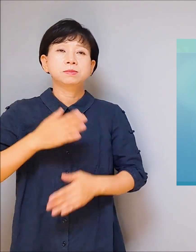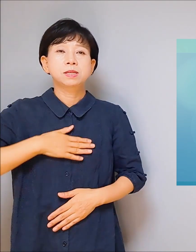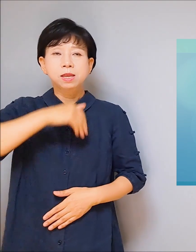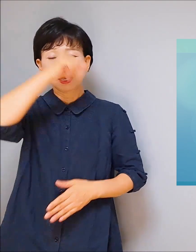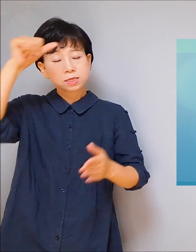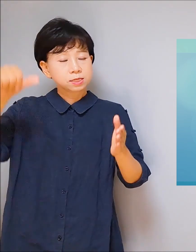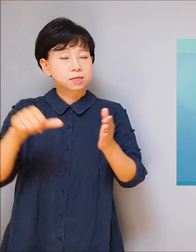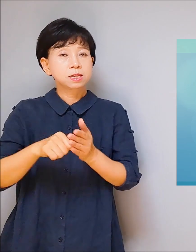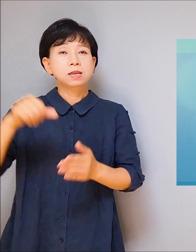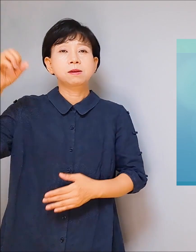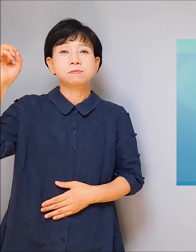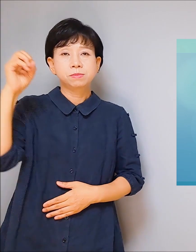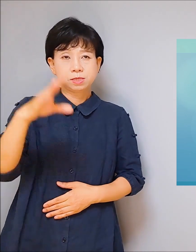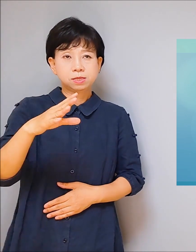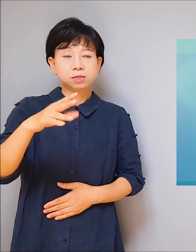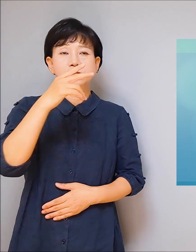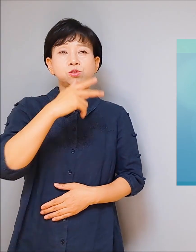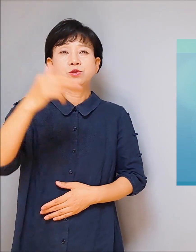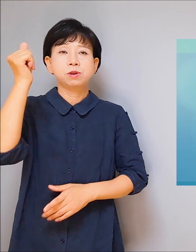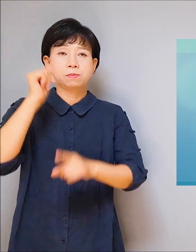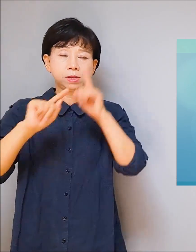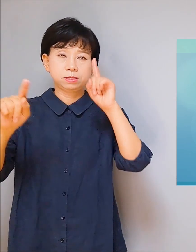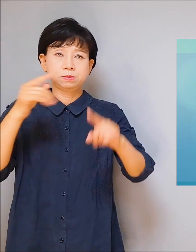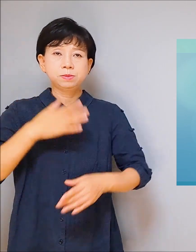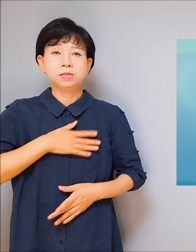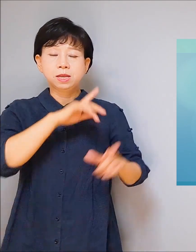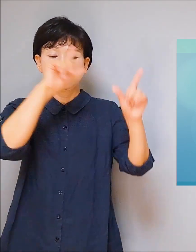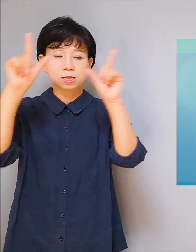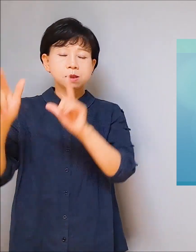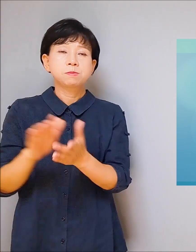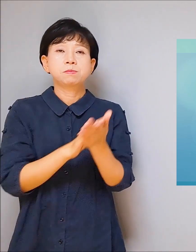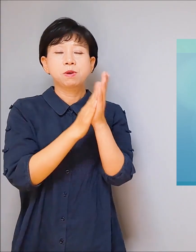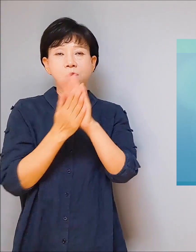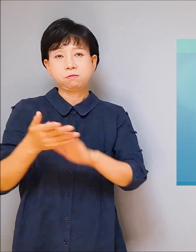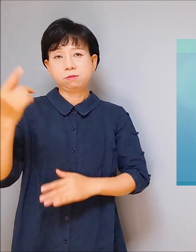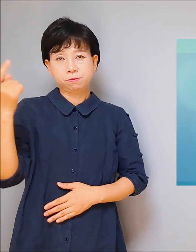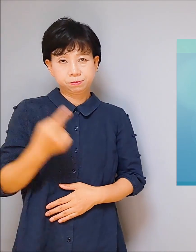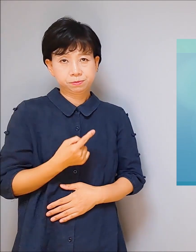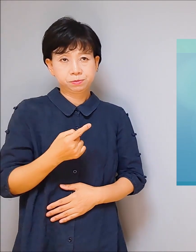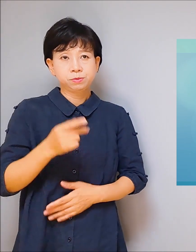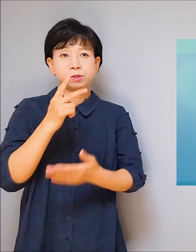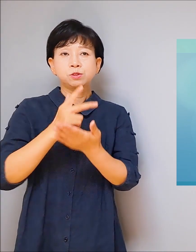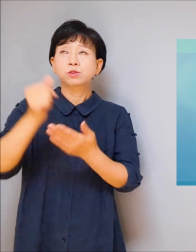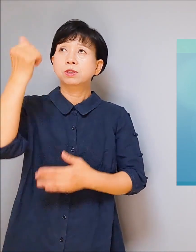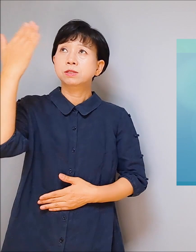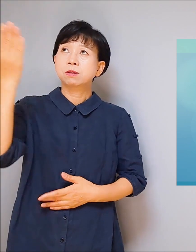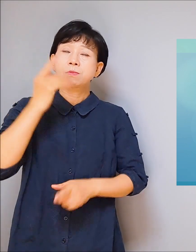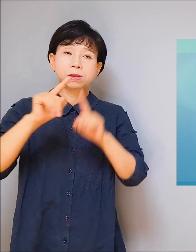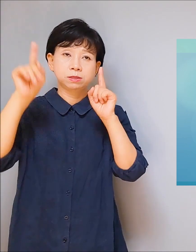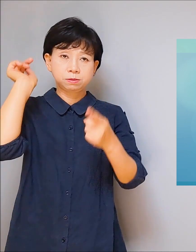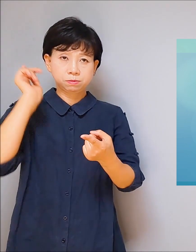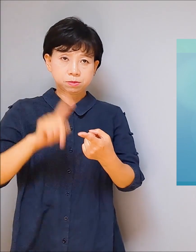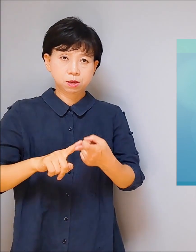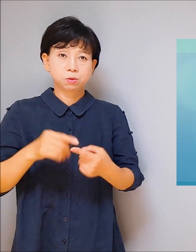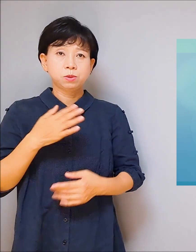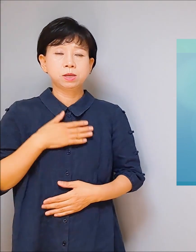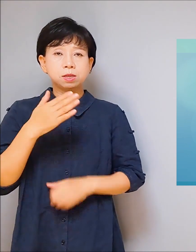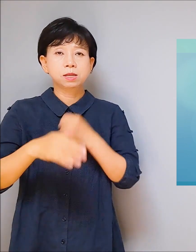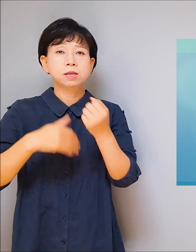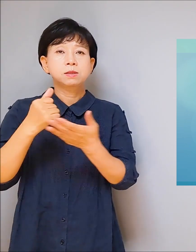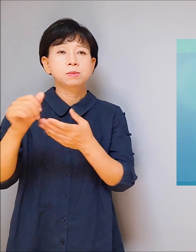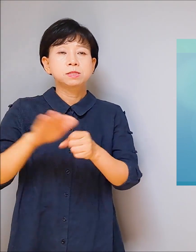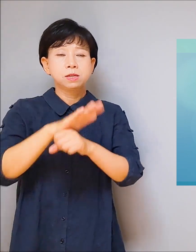내 인생의 빛입니다. 주의 말씀은 내 삶을 변화시킵니다. 주께서 말씀하신 대로